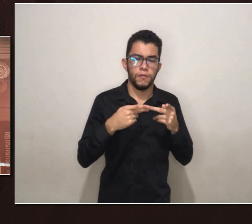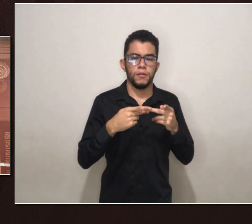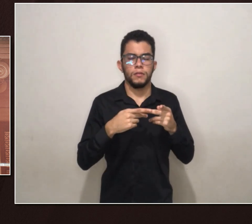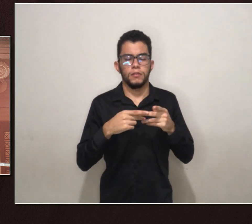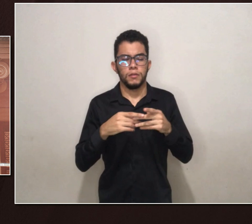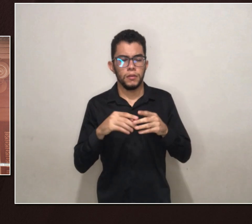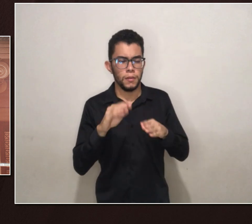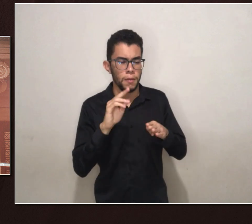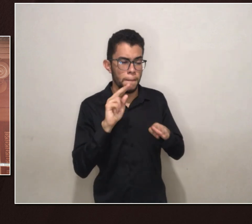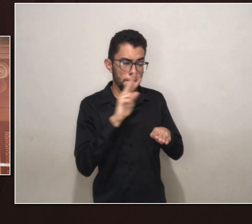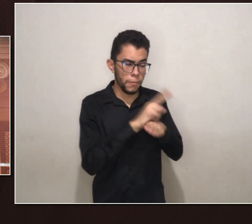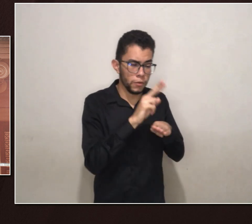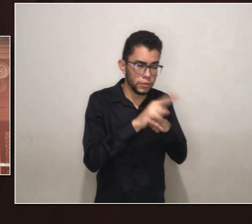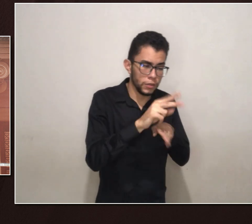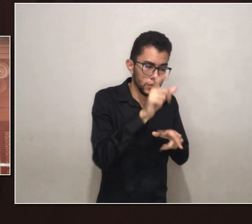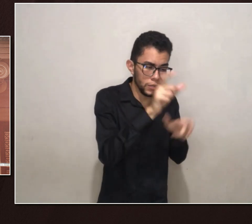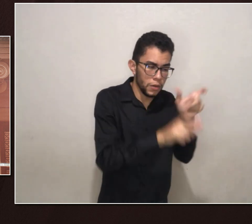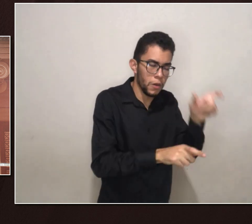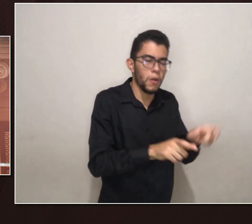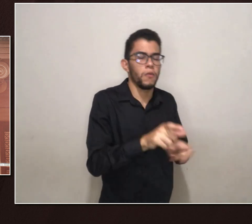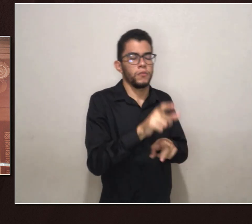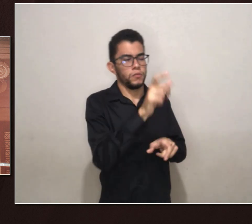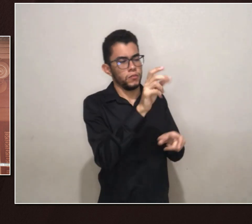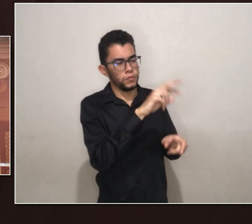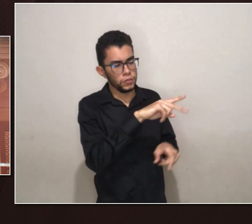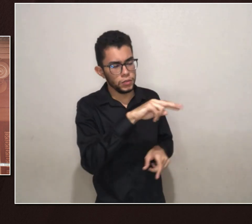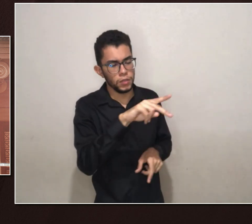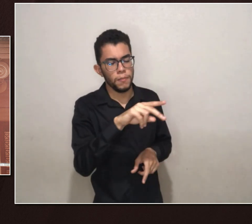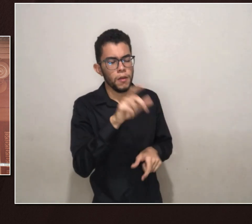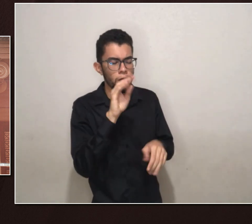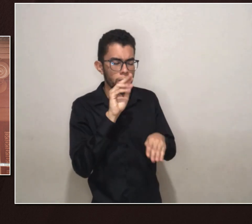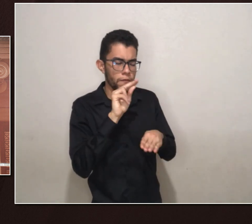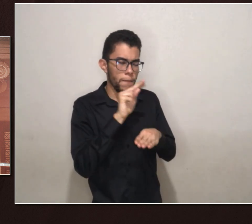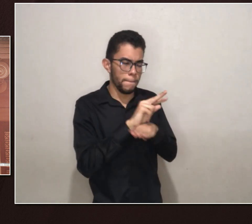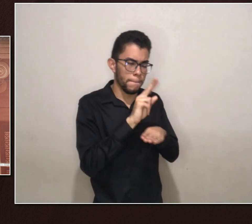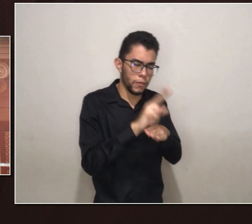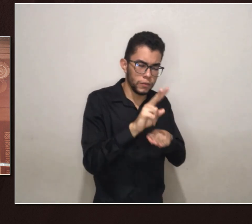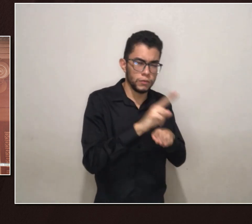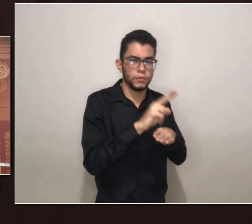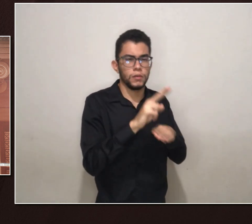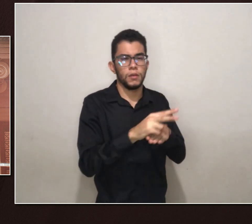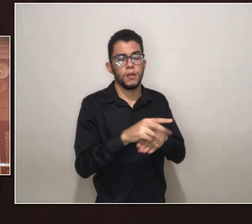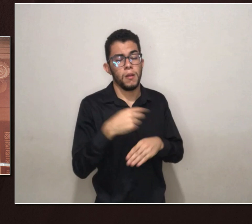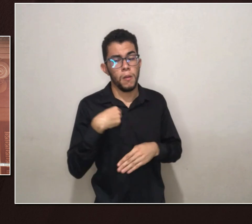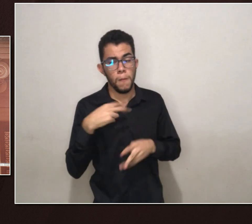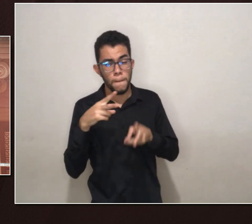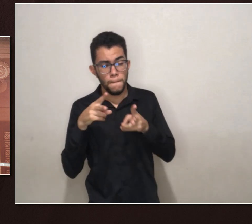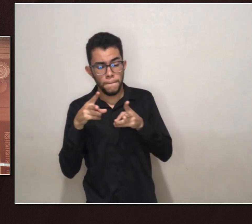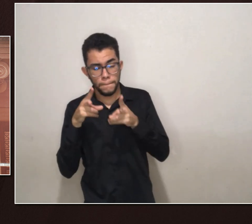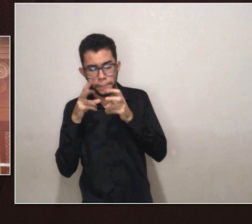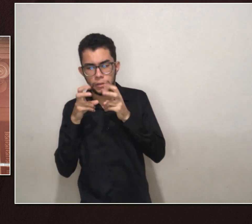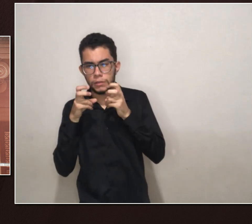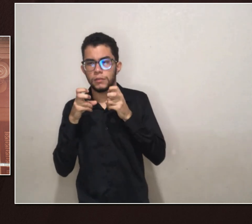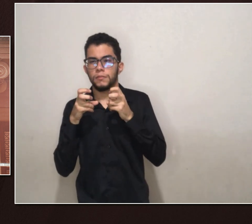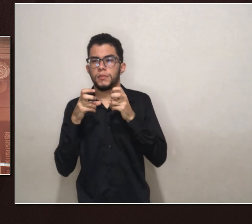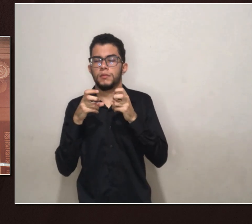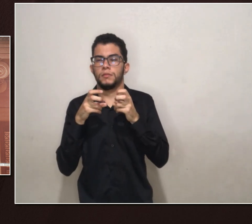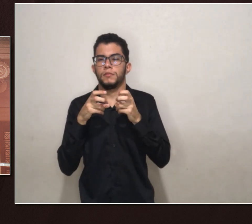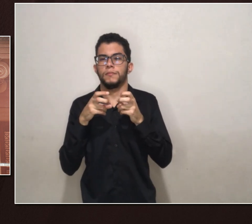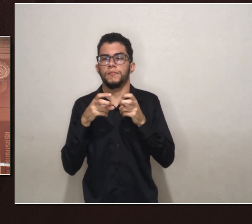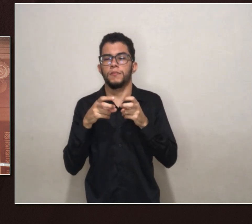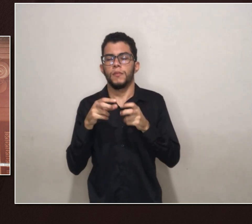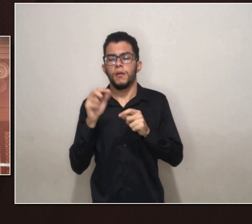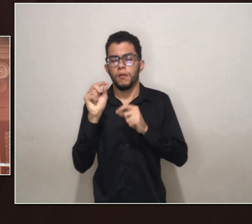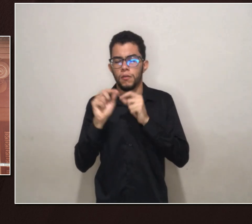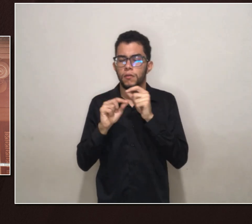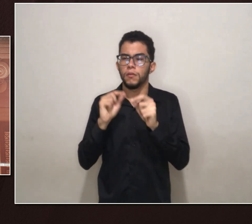e morte espiritual. Eu comecei a perceber duas coisas começaram a acontecer em mim.